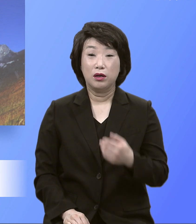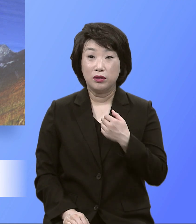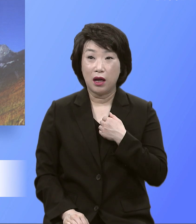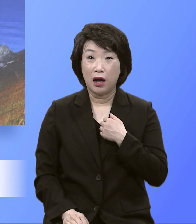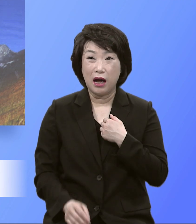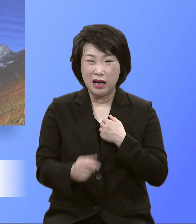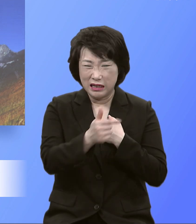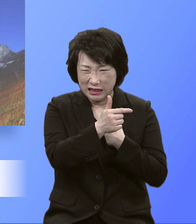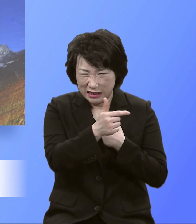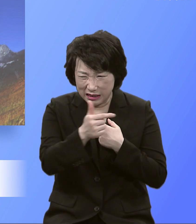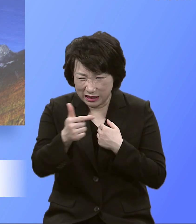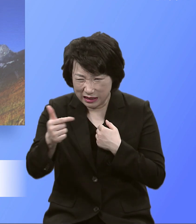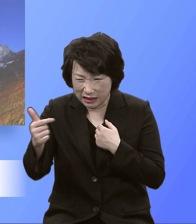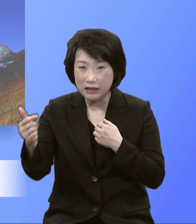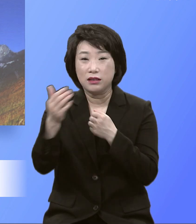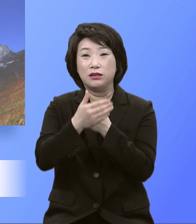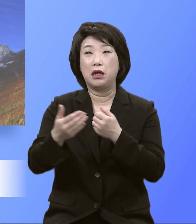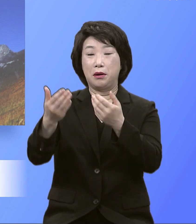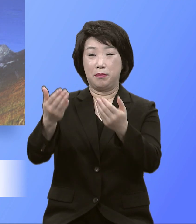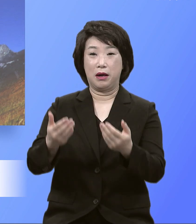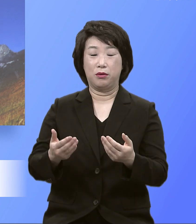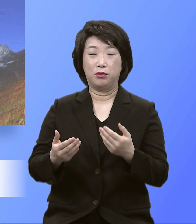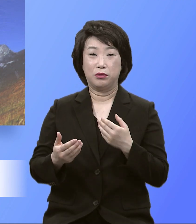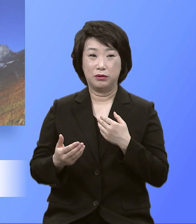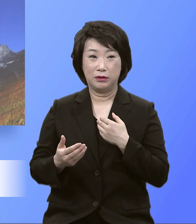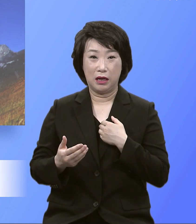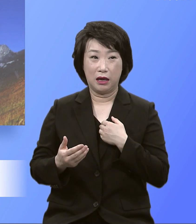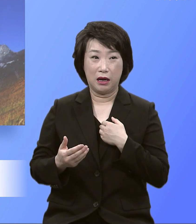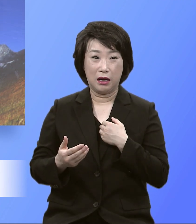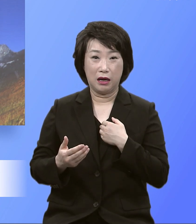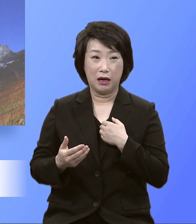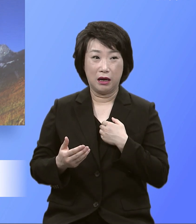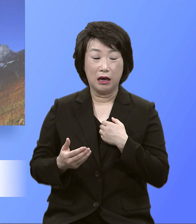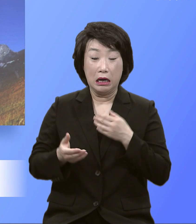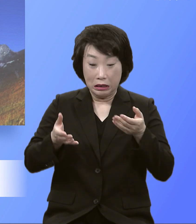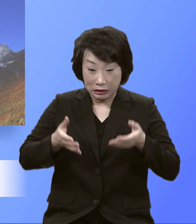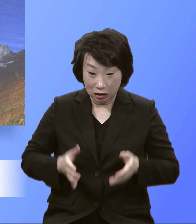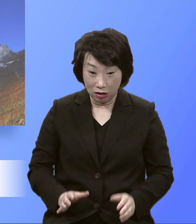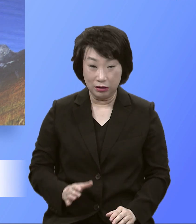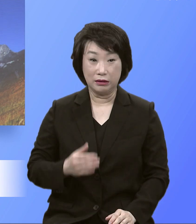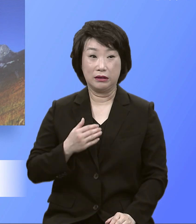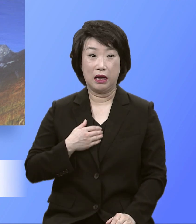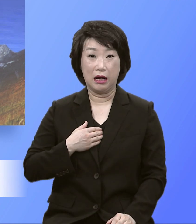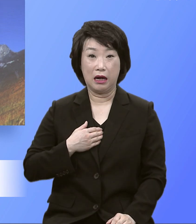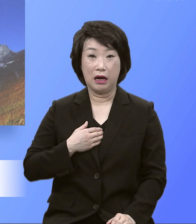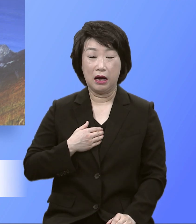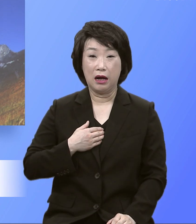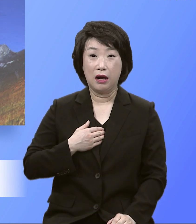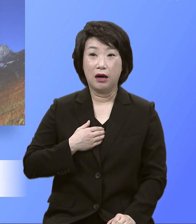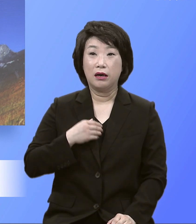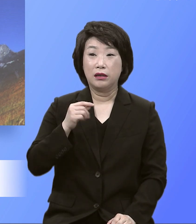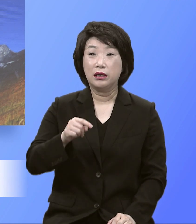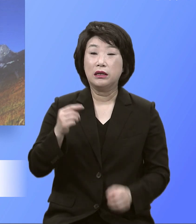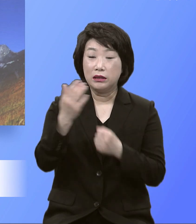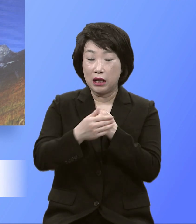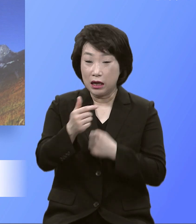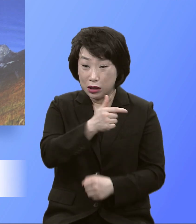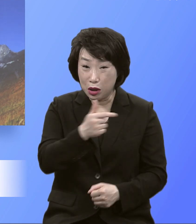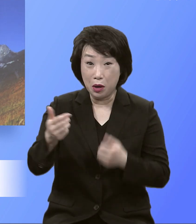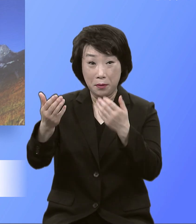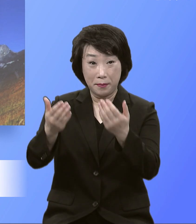내가 큰 은혜를 입고 내가 태어나고 어떤 큰 은혜를